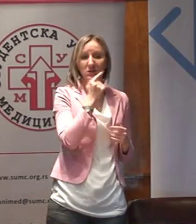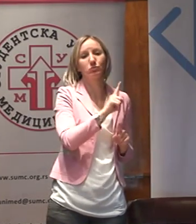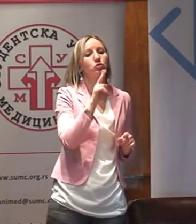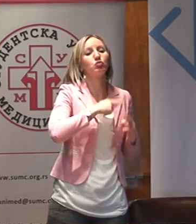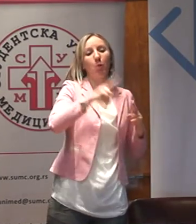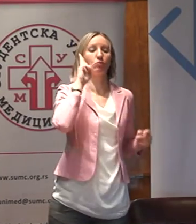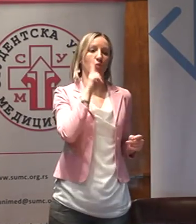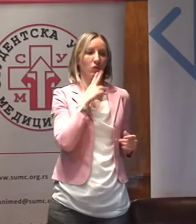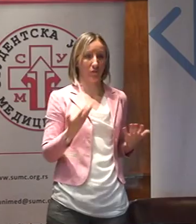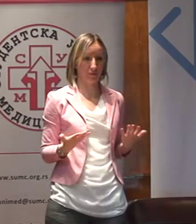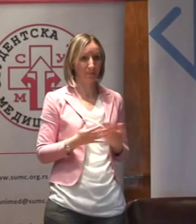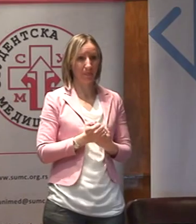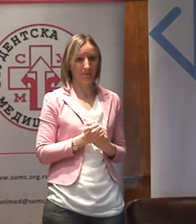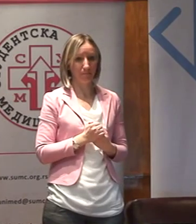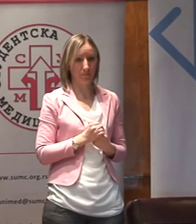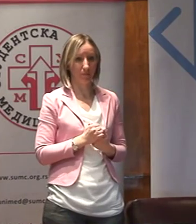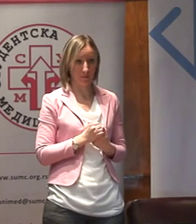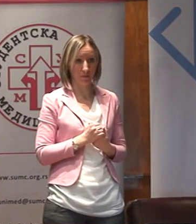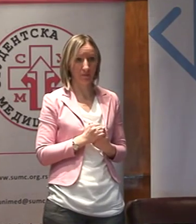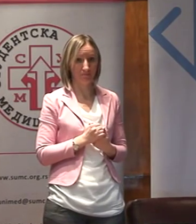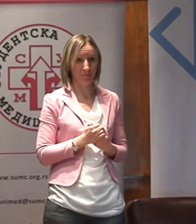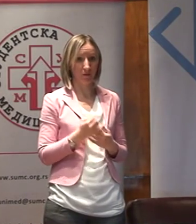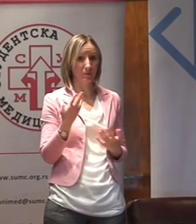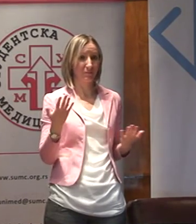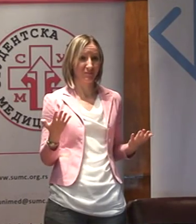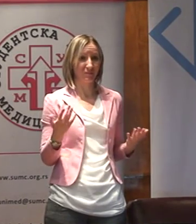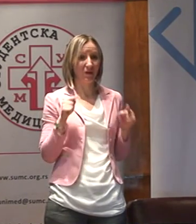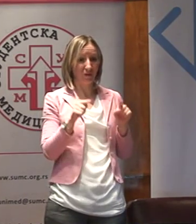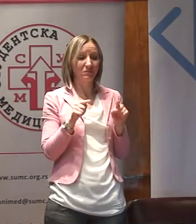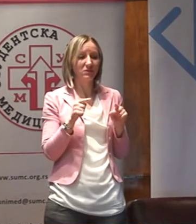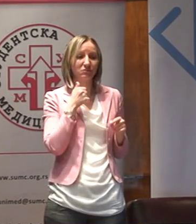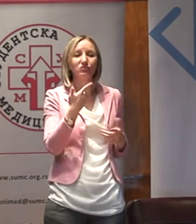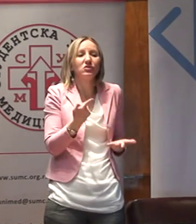zajednici gluvih, bez obzira što nisu potpuno gluve osobe.